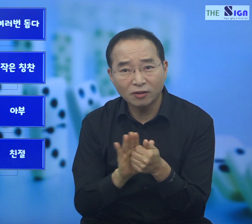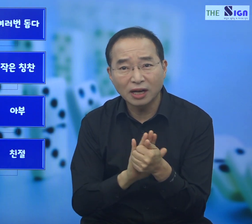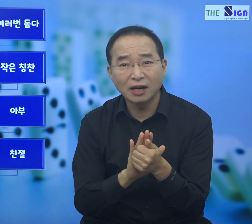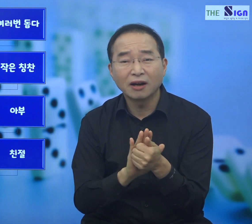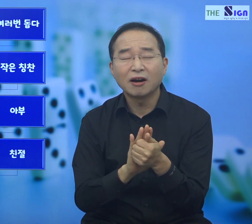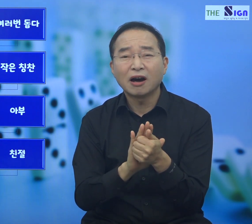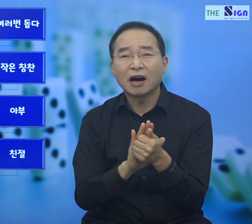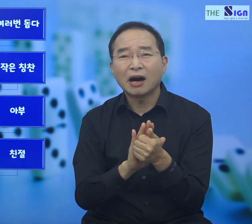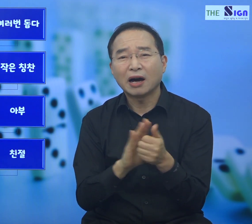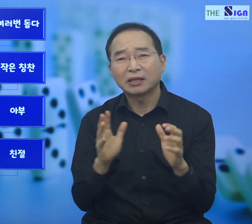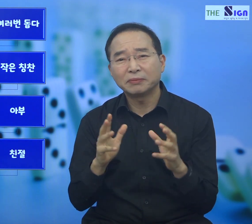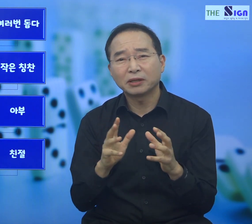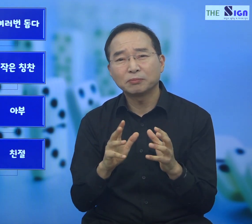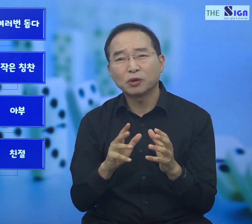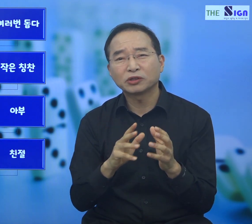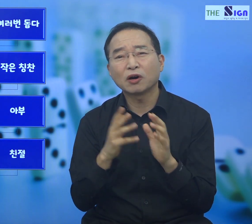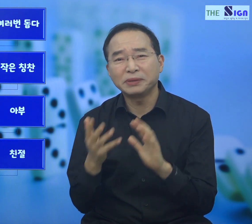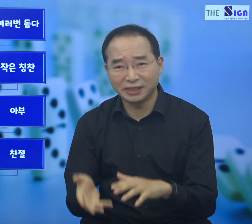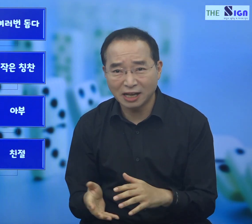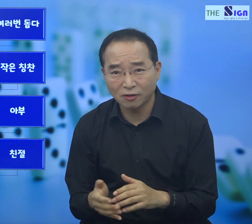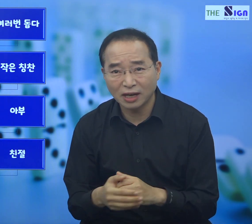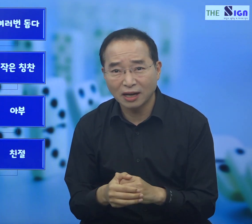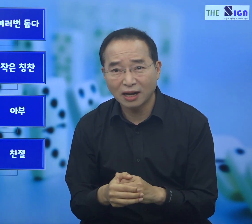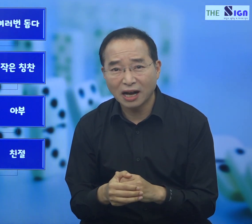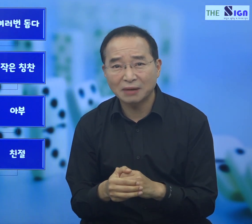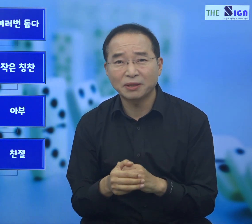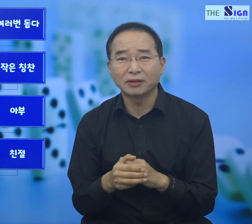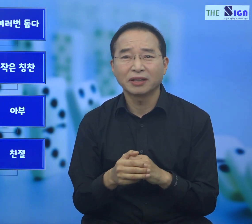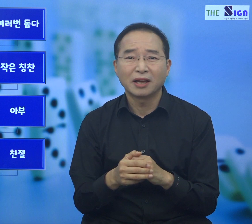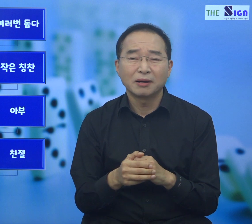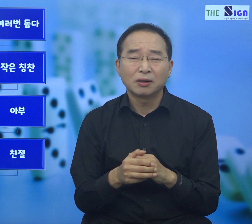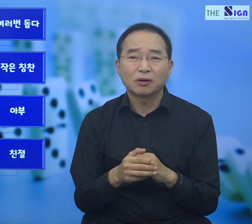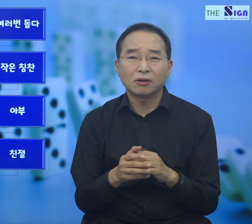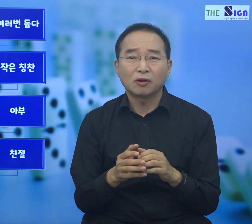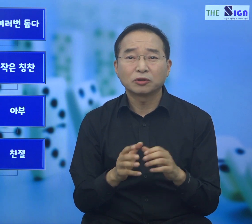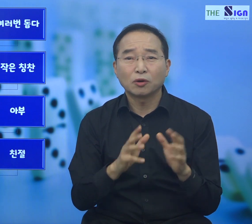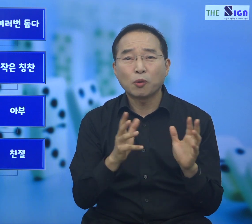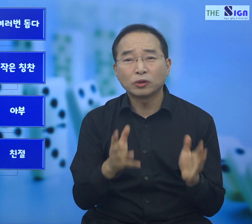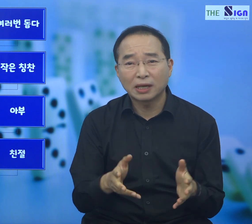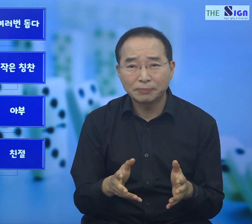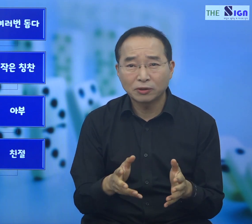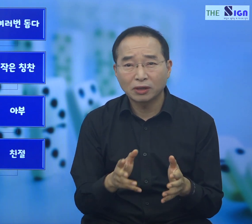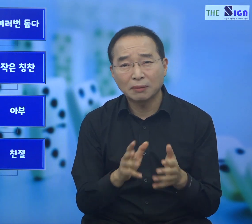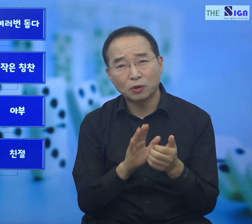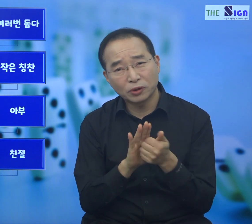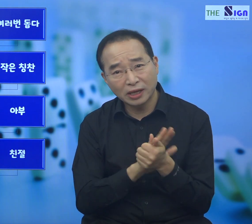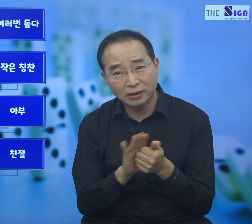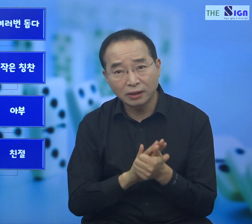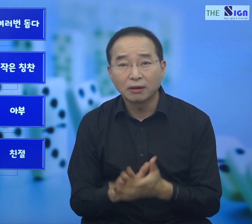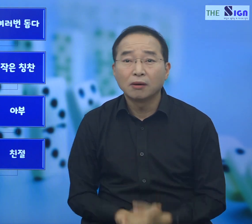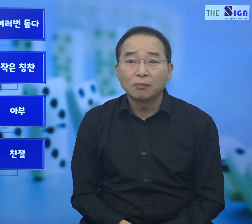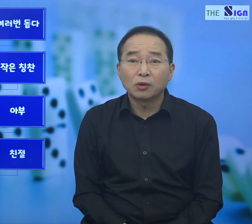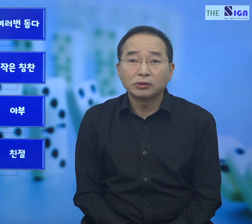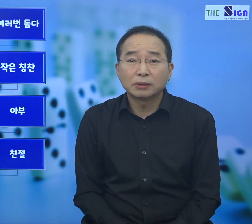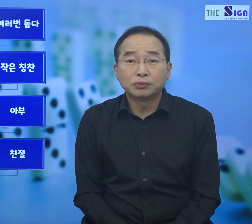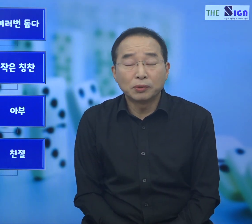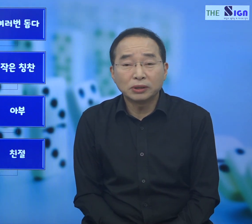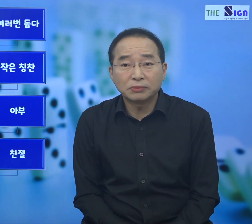친절하거나 아니면은 뭐 서비스하거나 아니면 어떤 거 보살피거나 뭐 이렇게 할 때, 뭐 이제 부모님을